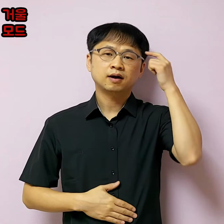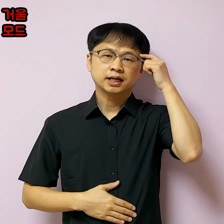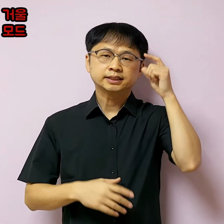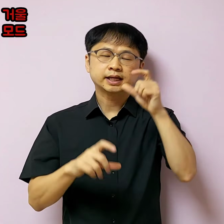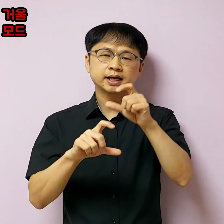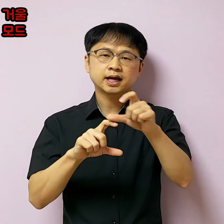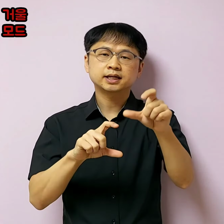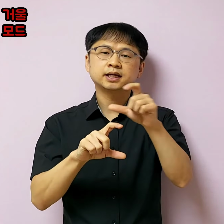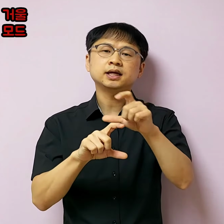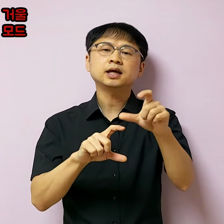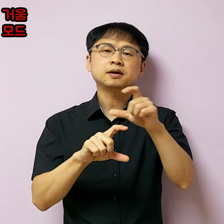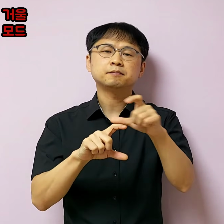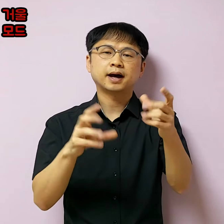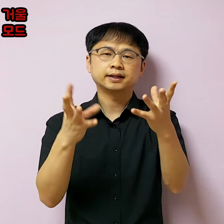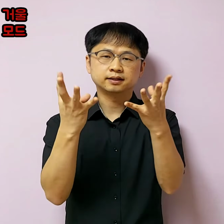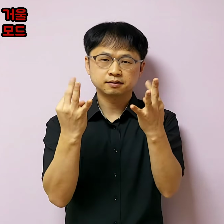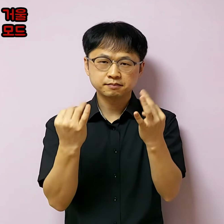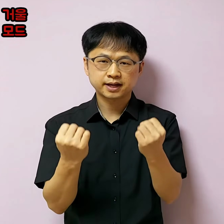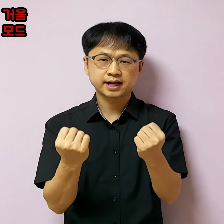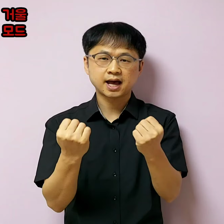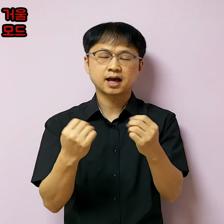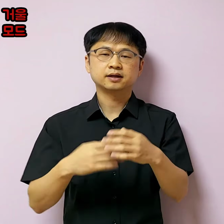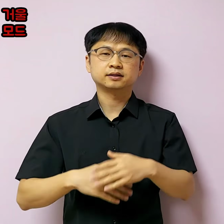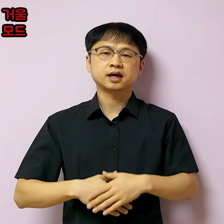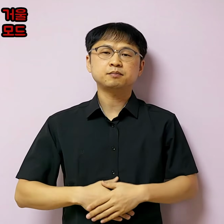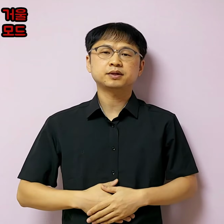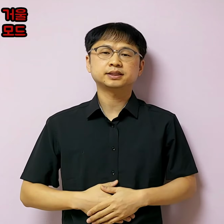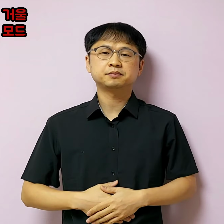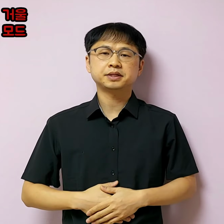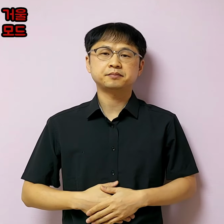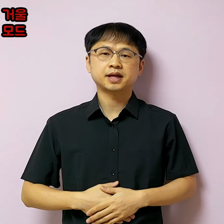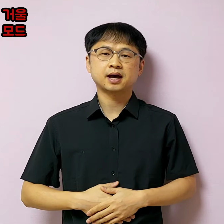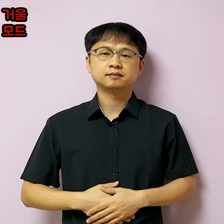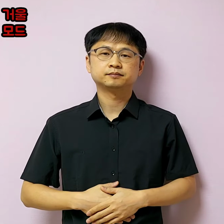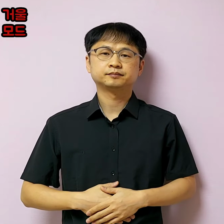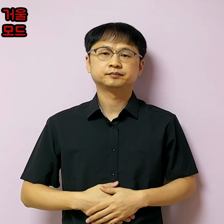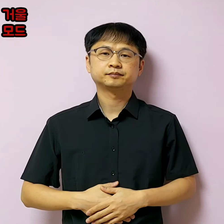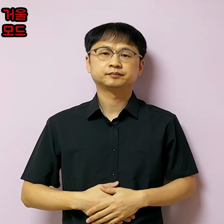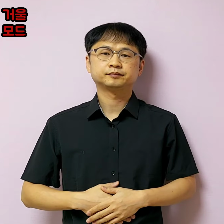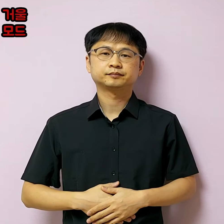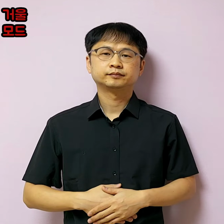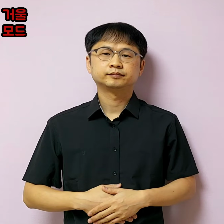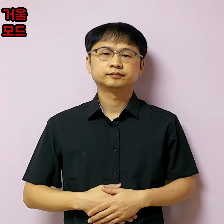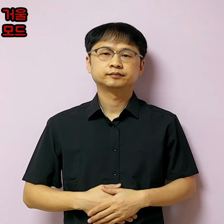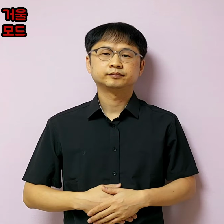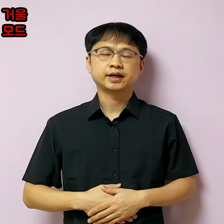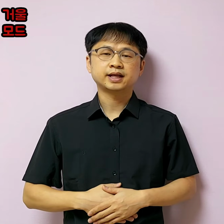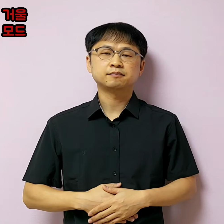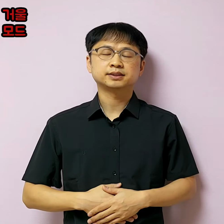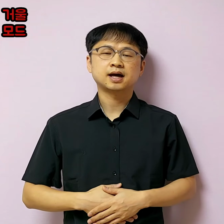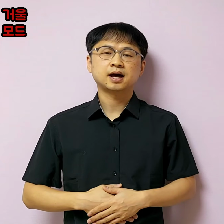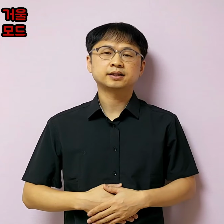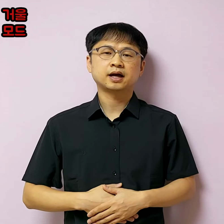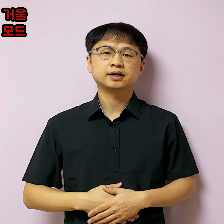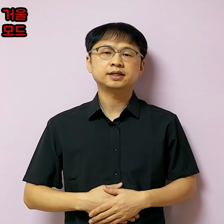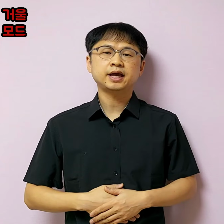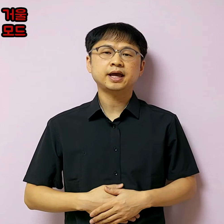그래서 생각이 많은 건 말이야. 이렇게 표현하시면 됩니다. 네, 다음 가사. 당연히 해야